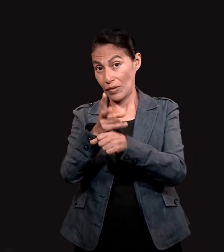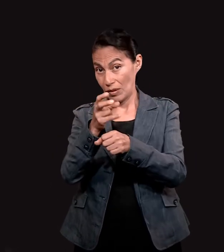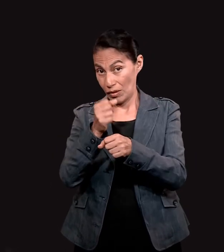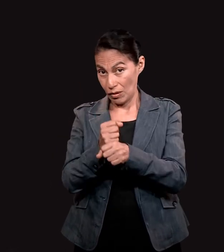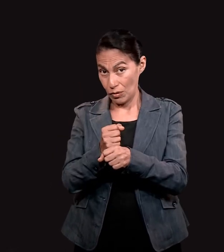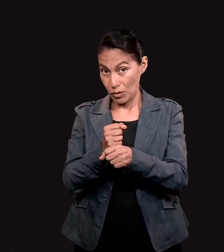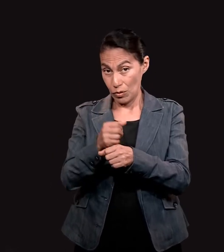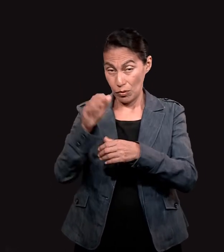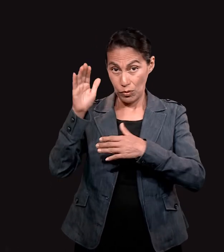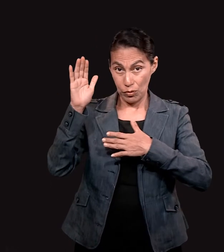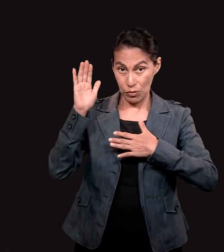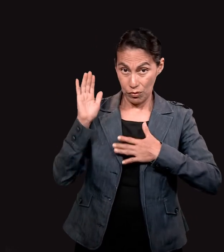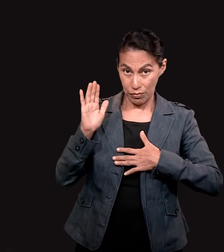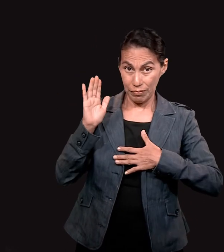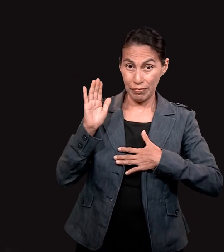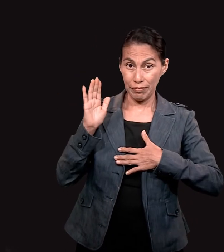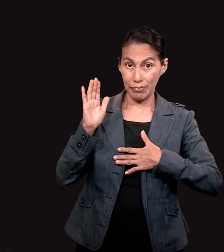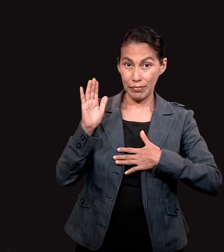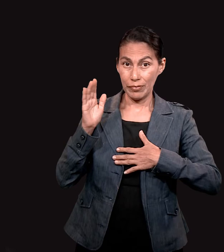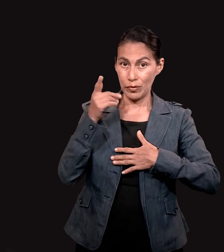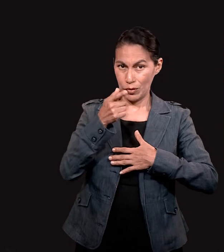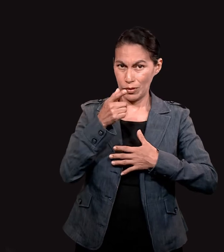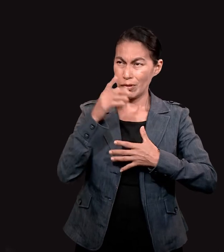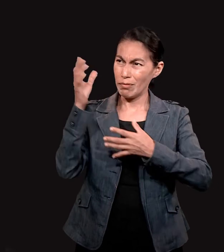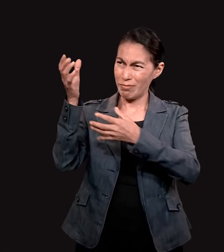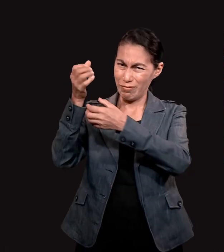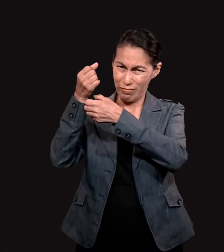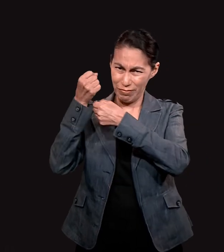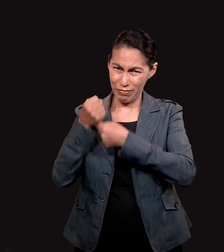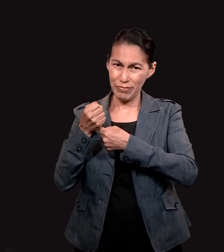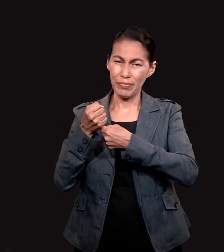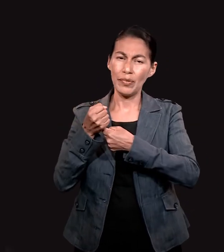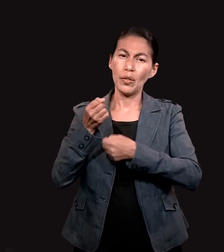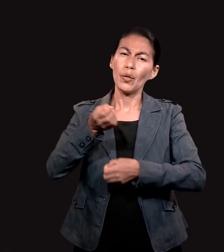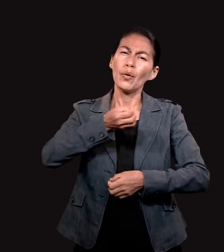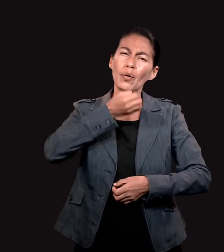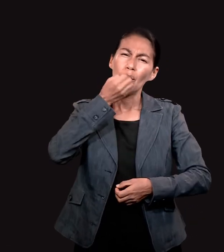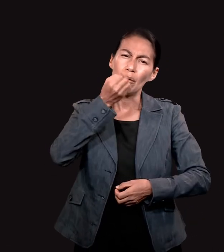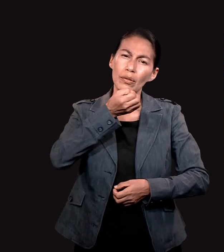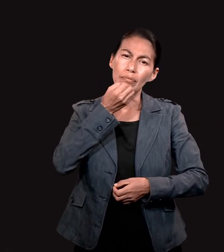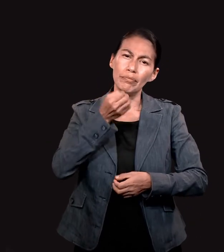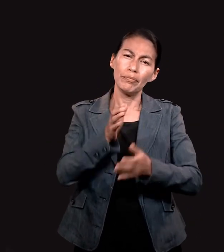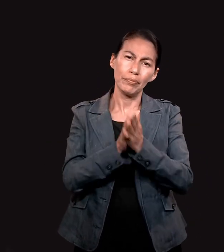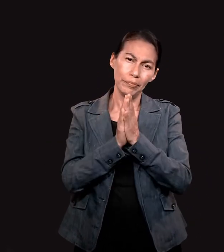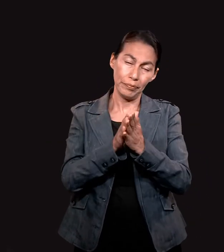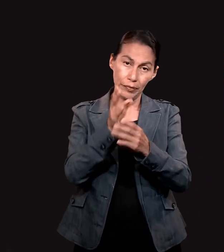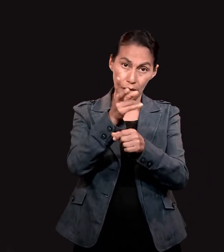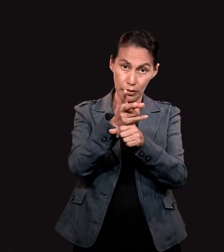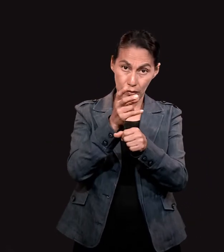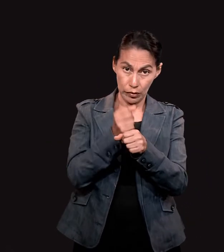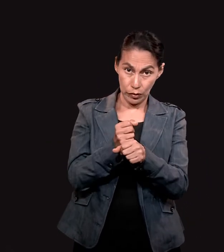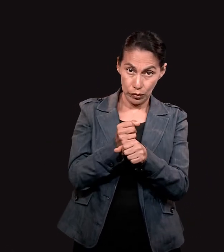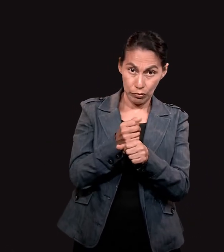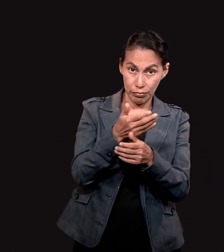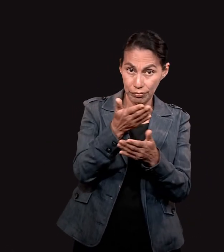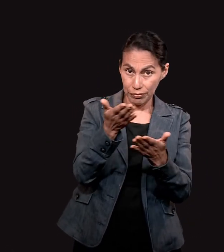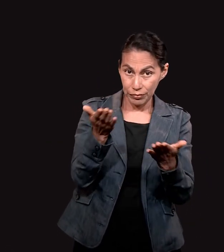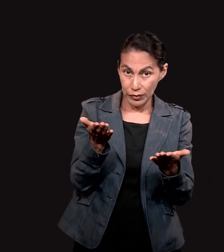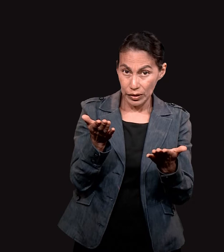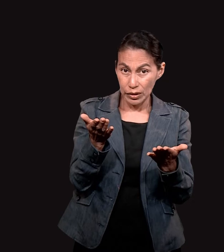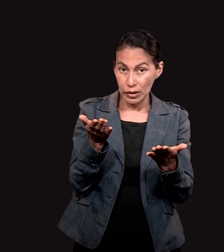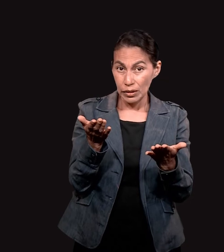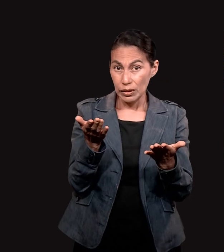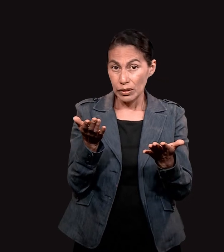invitamos a tomar en cuenta esta promesa y hacerla suya en oración. quiero invitarles a ustedes que